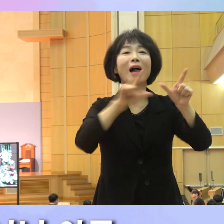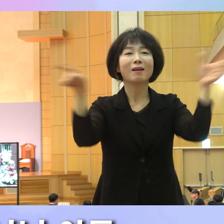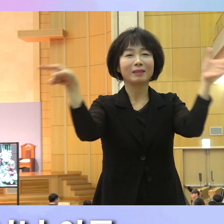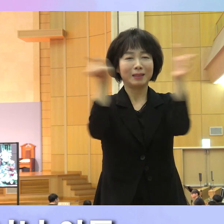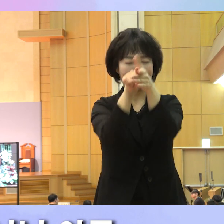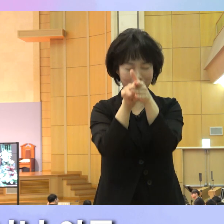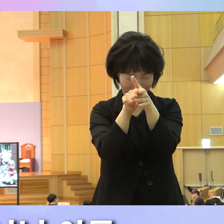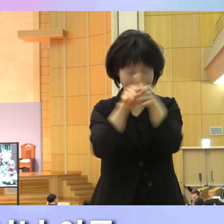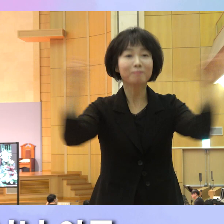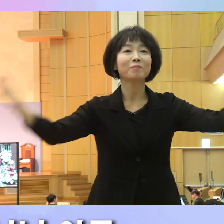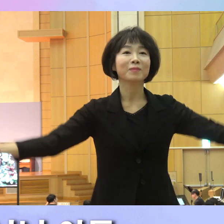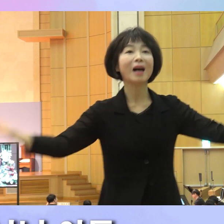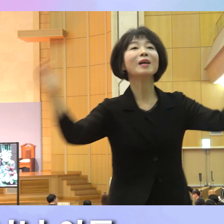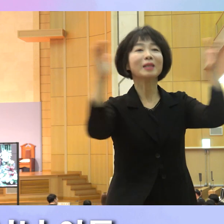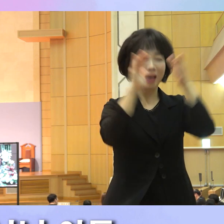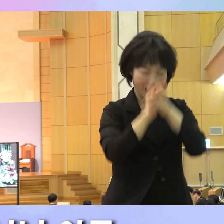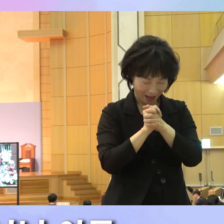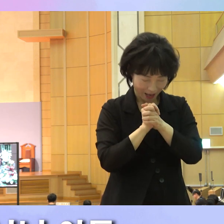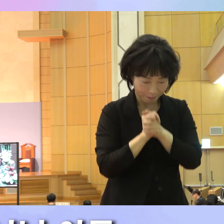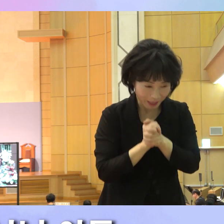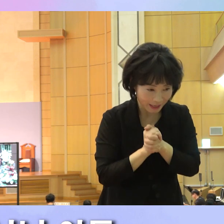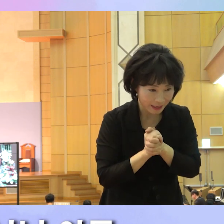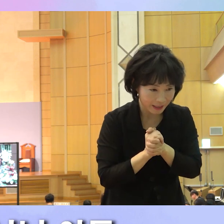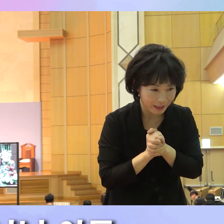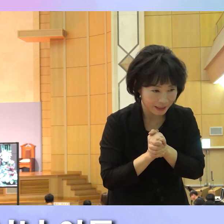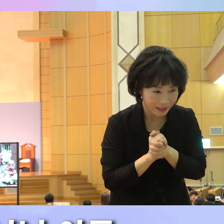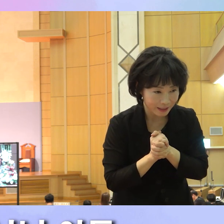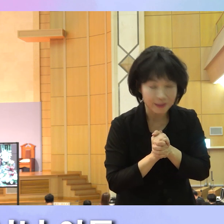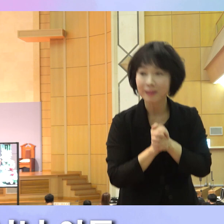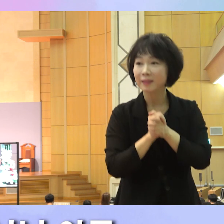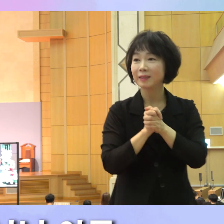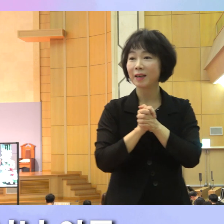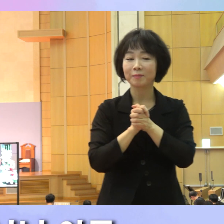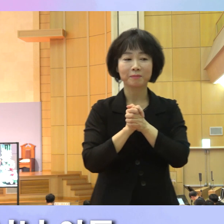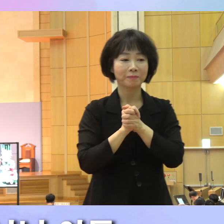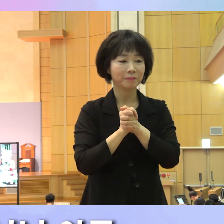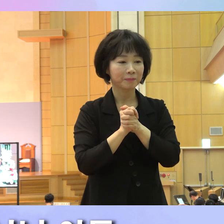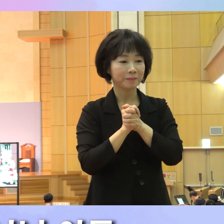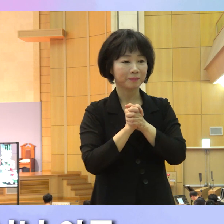영원히 사는 것을 믿사옵나이다. 아멘.